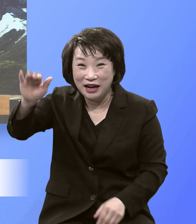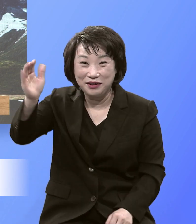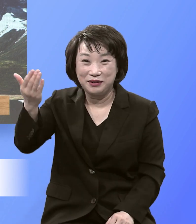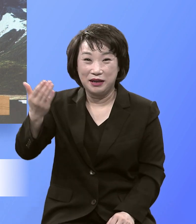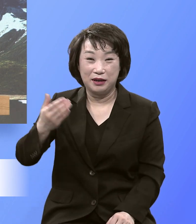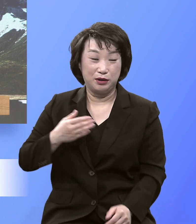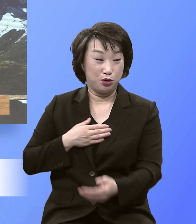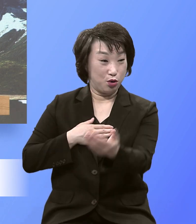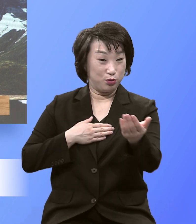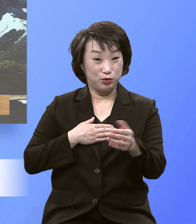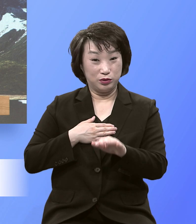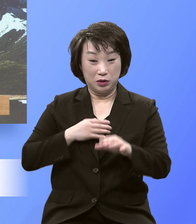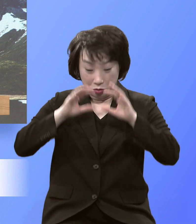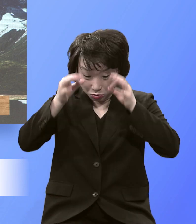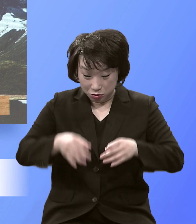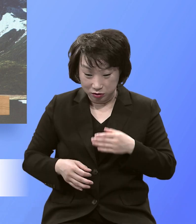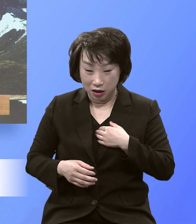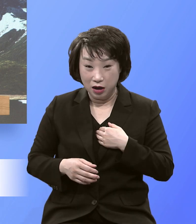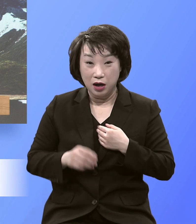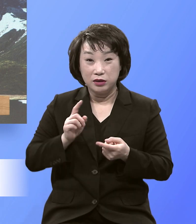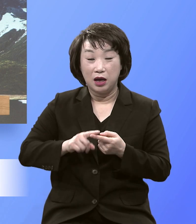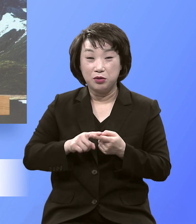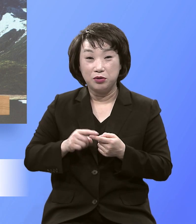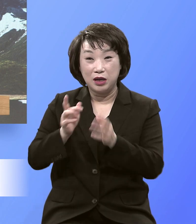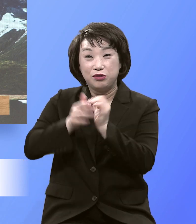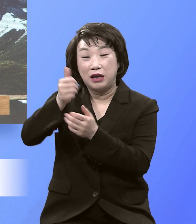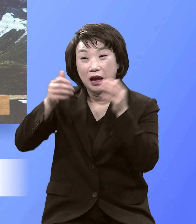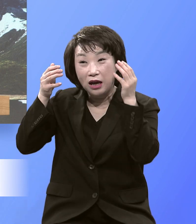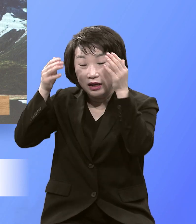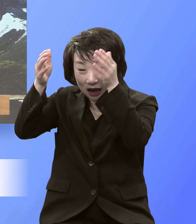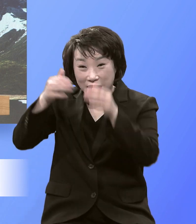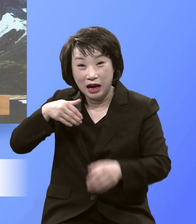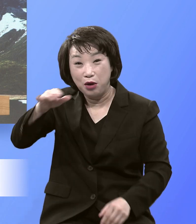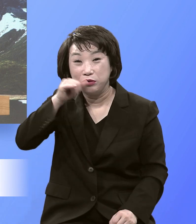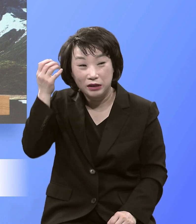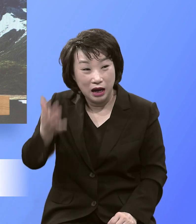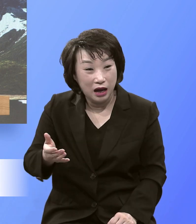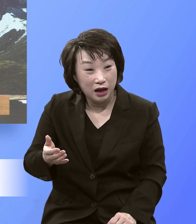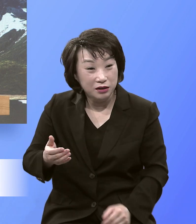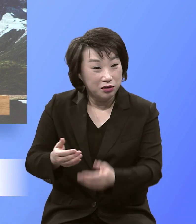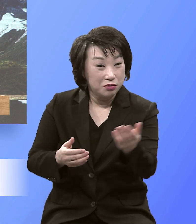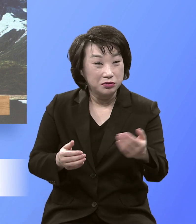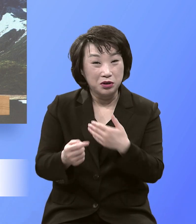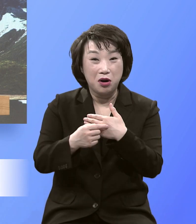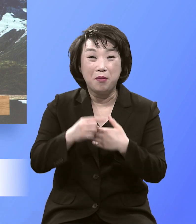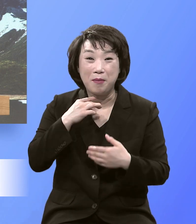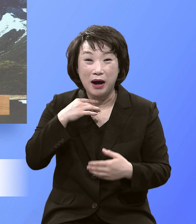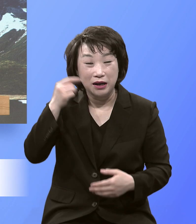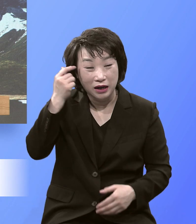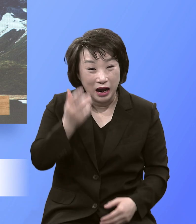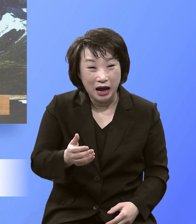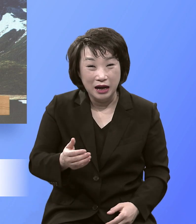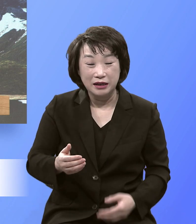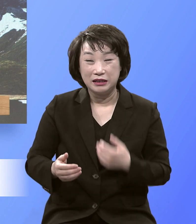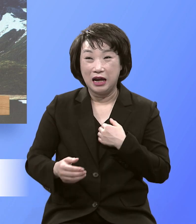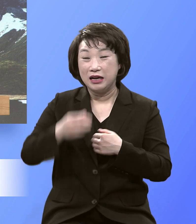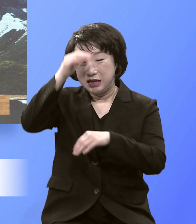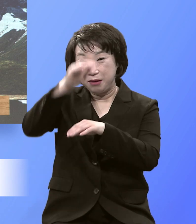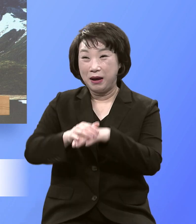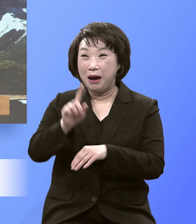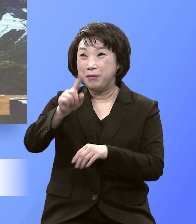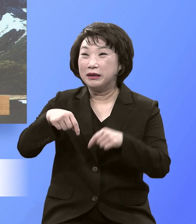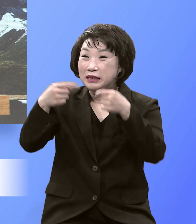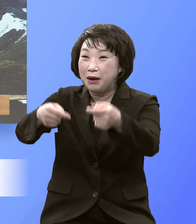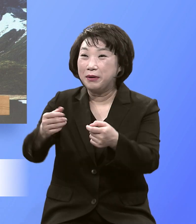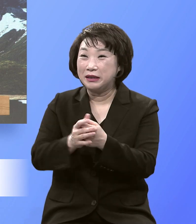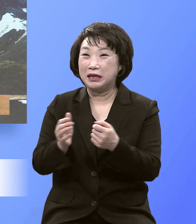근데 여러분이 얼마나 그러고 있는가? 있는 척 하는 겁니까? 내가 예배 한 번 드리니까 그래도